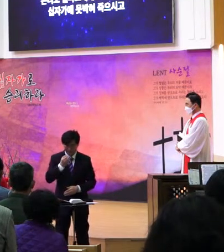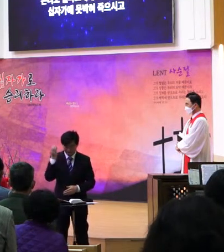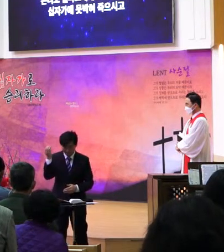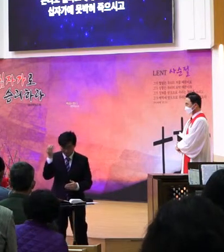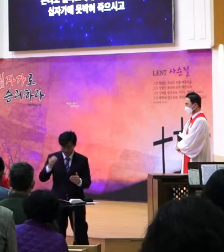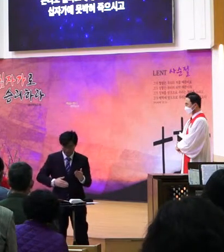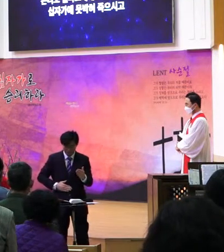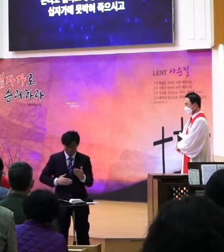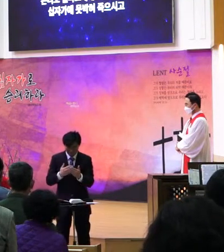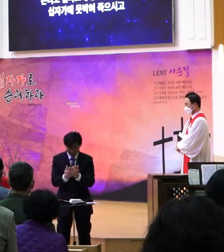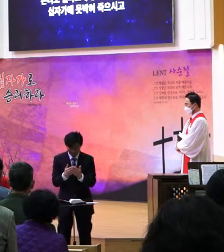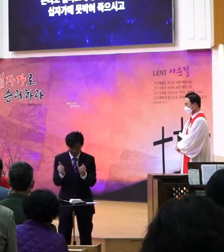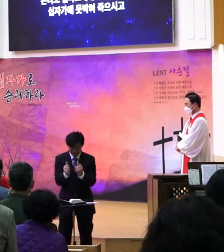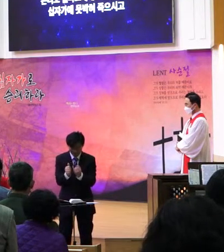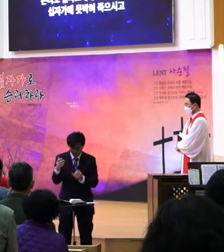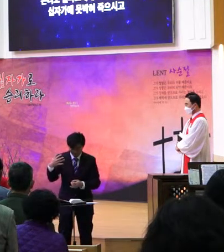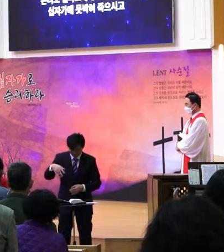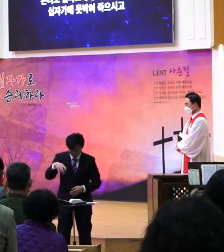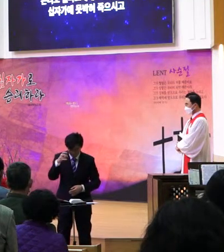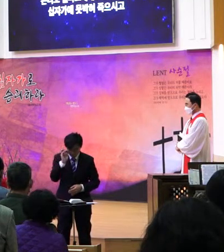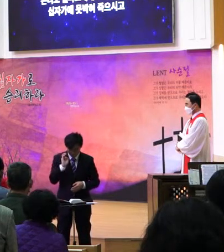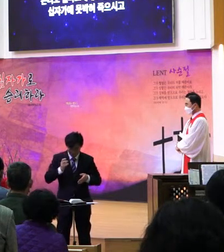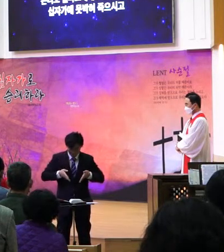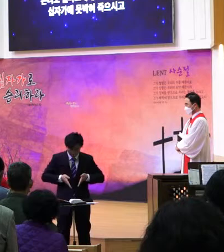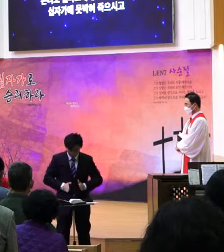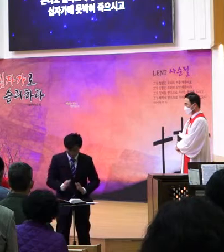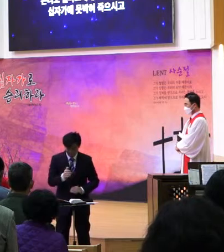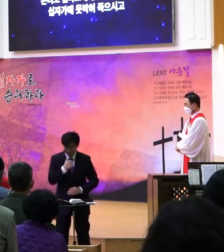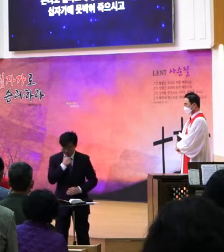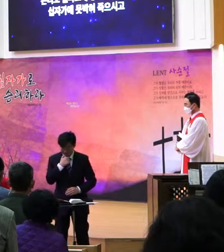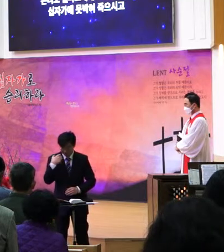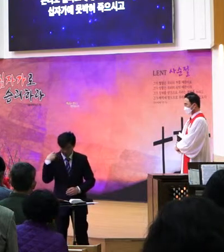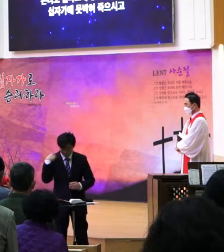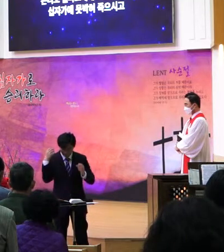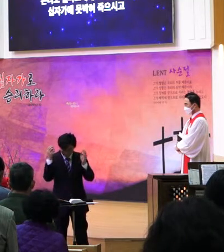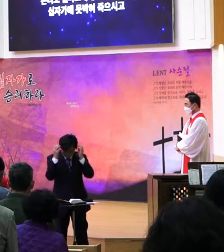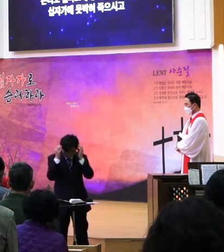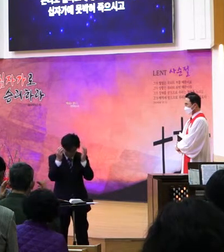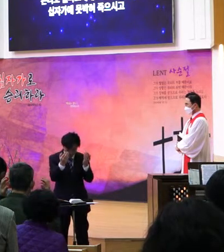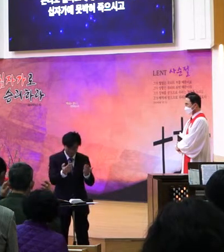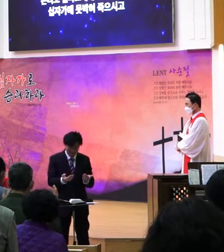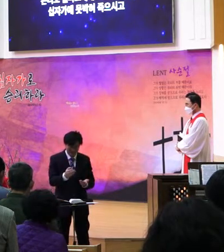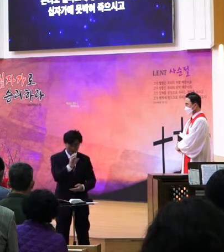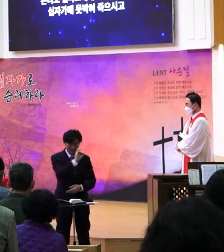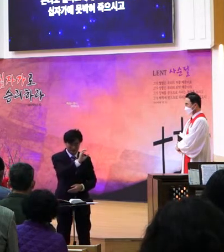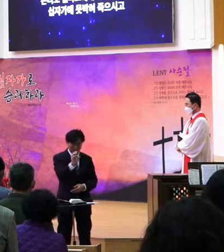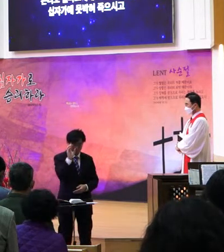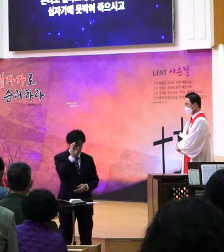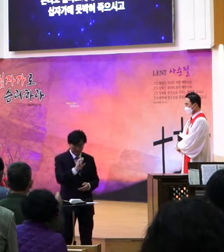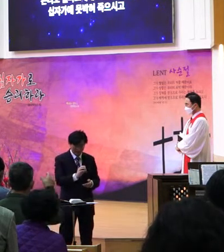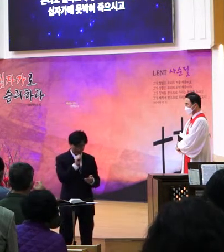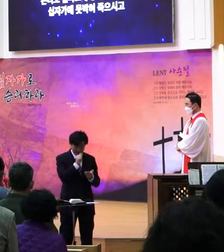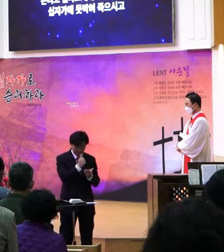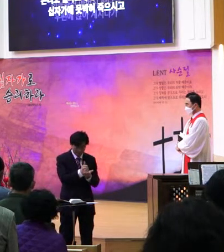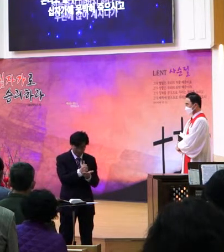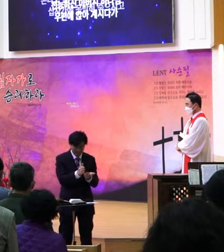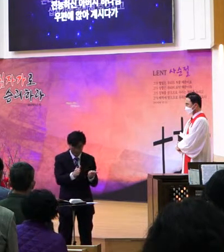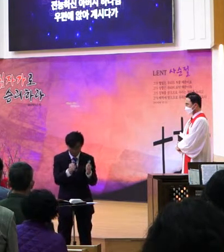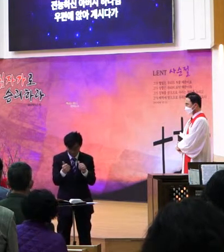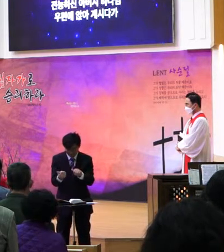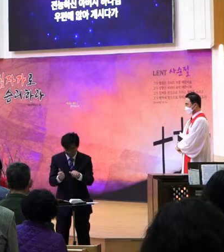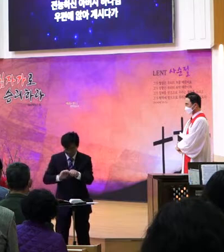잉태되어 동정녀 마리아에게서 나시고 본디오 빌라도에게 고난을 받아 십자가에 못 박혀